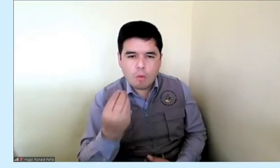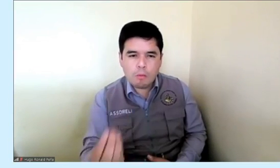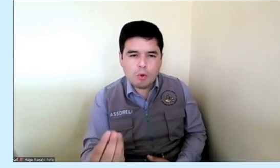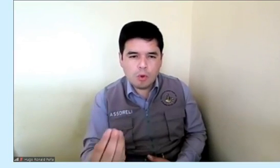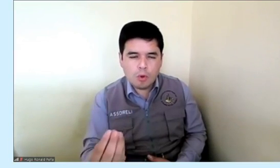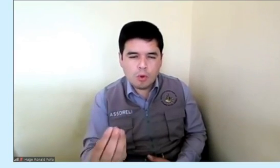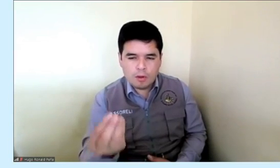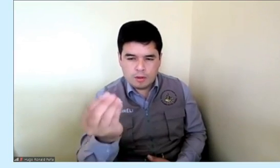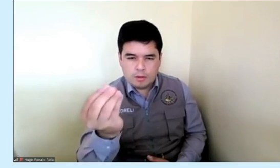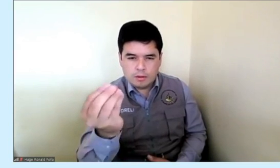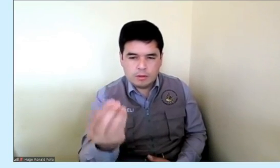¿Cómo?